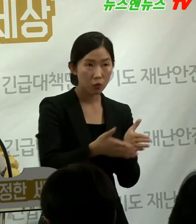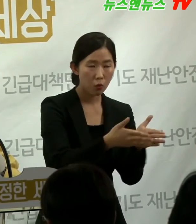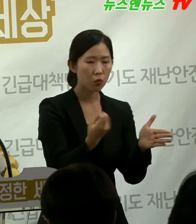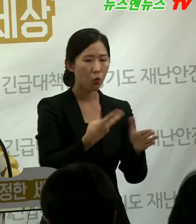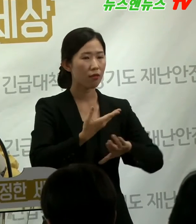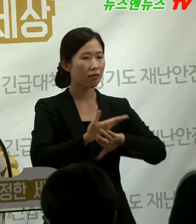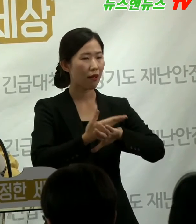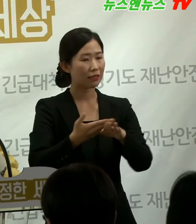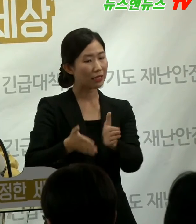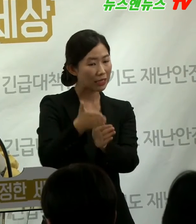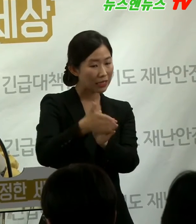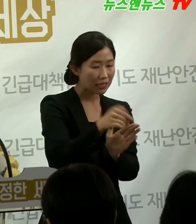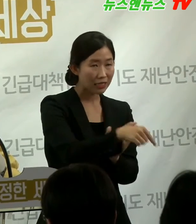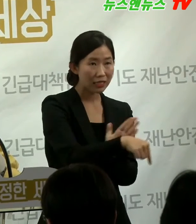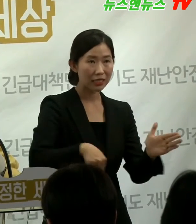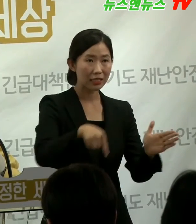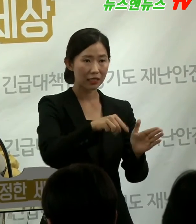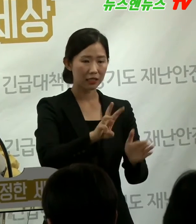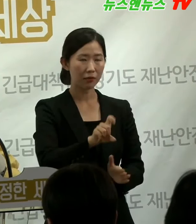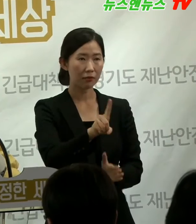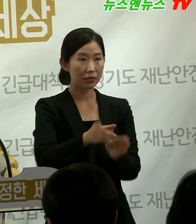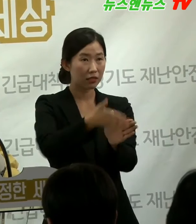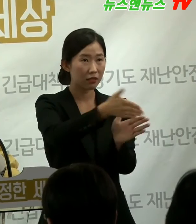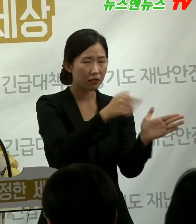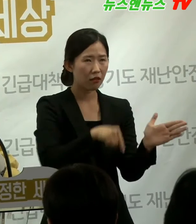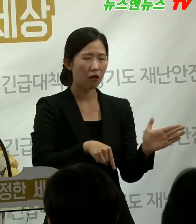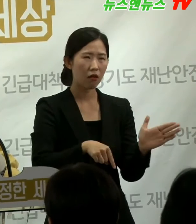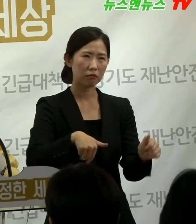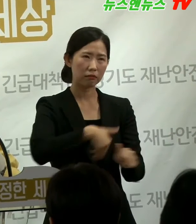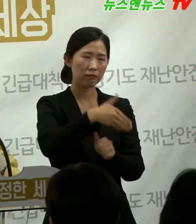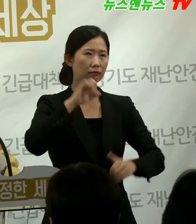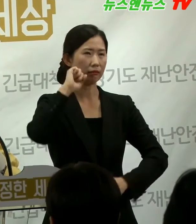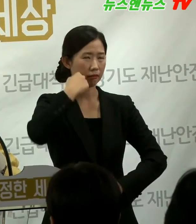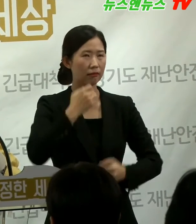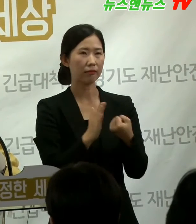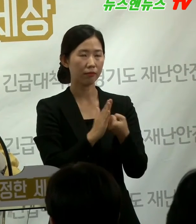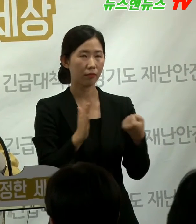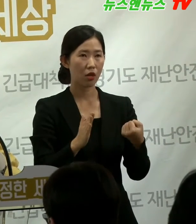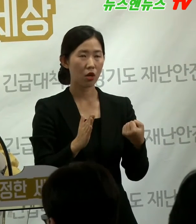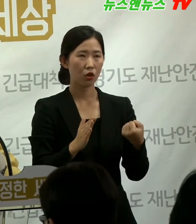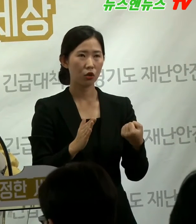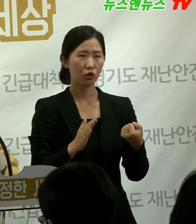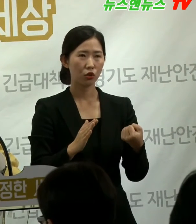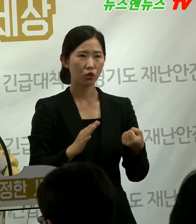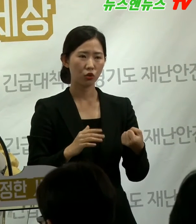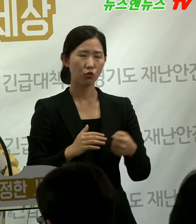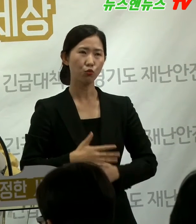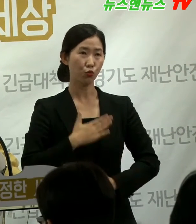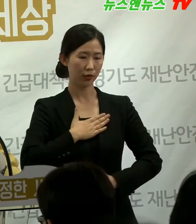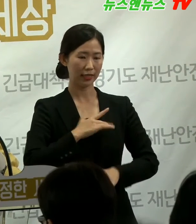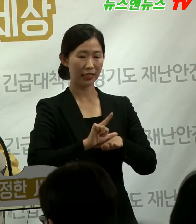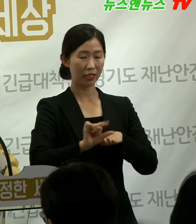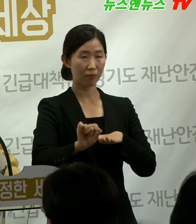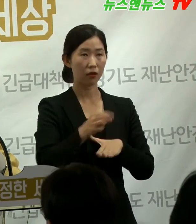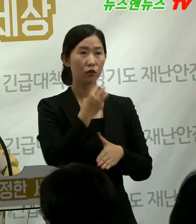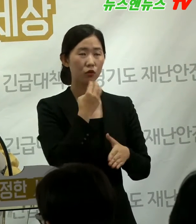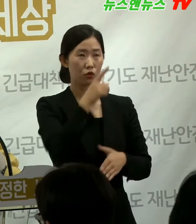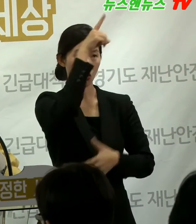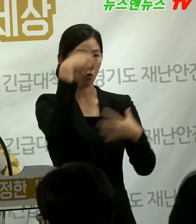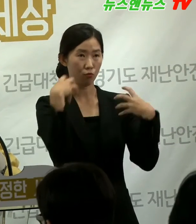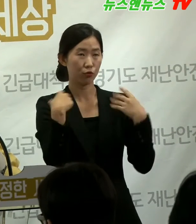기본적으로 너무 열악한 상태이기 때문에 전 주민을 상대로 한 기본소득은 지방정부 차원에서 쉽지 않다라는